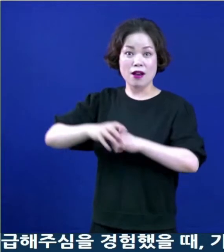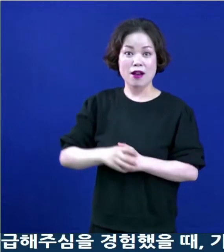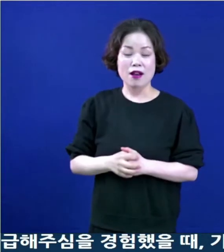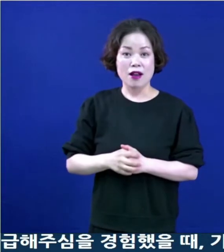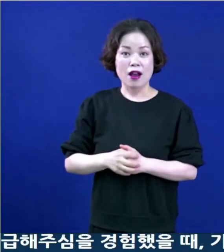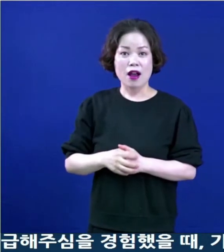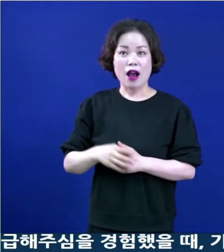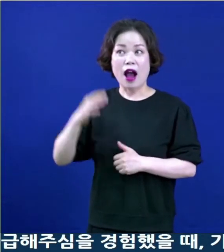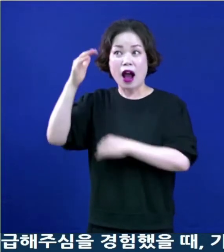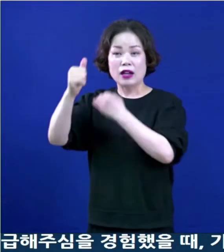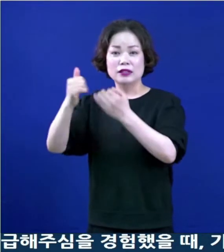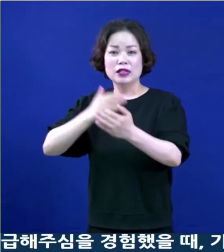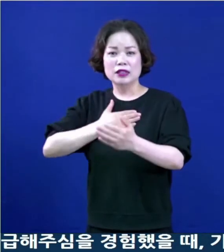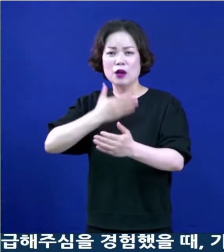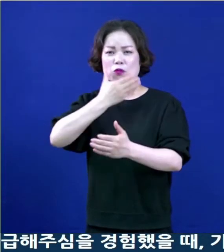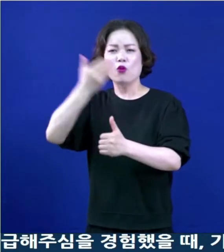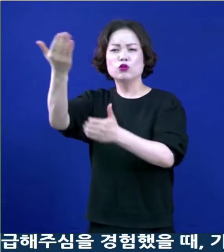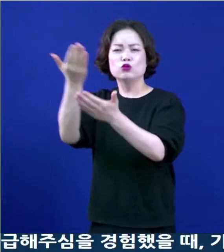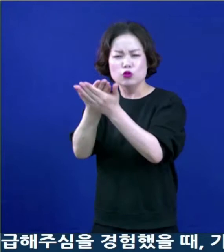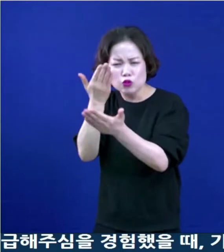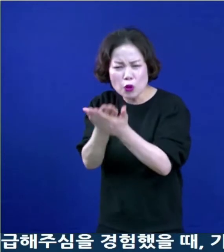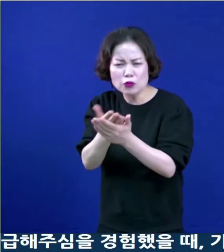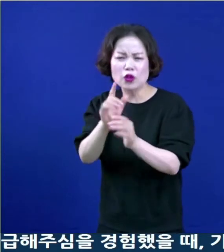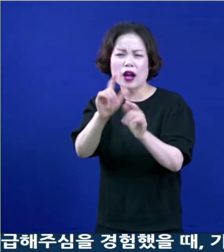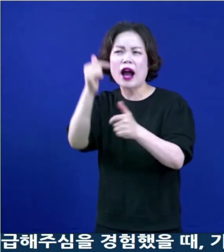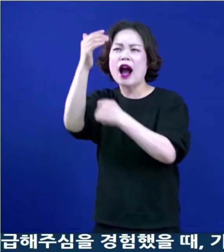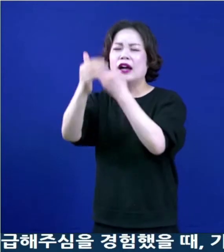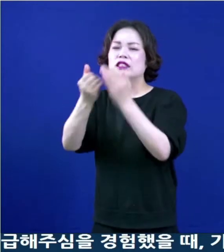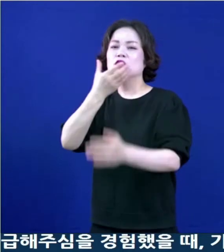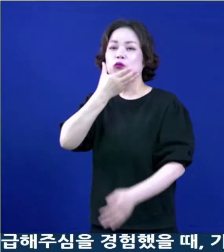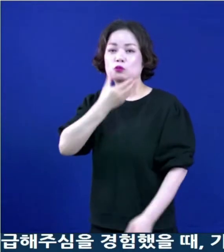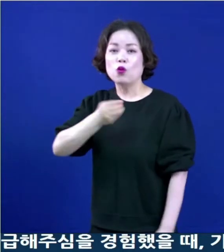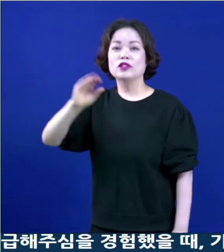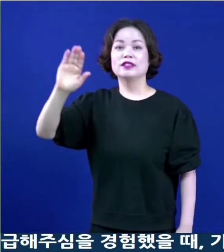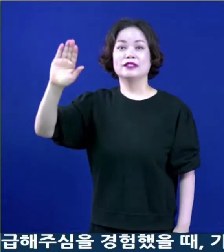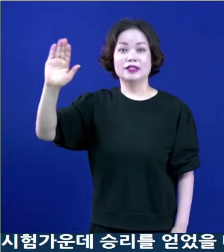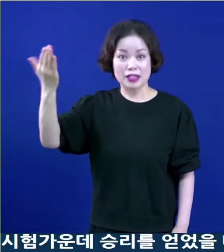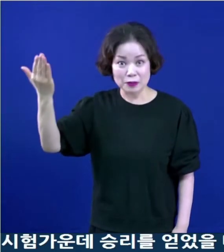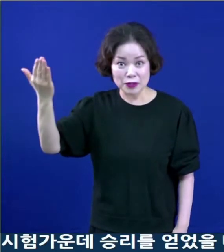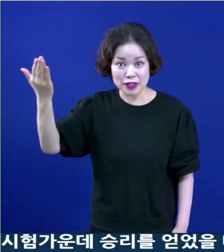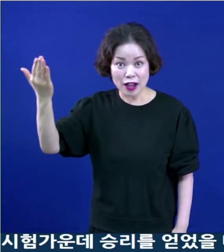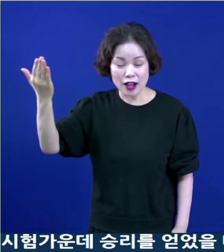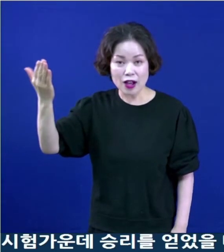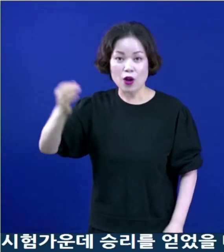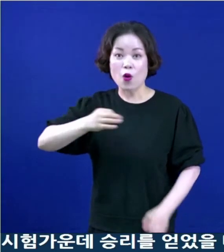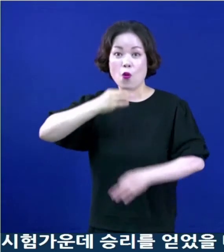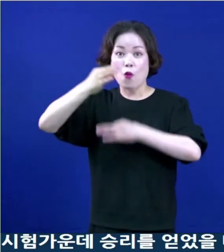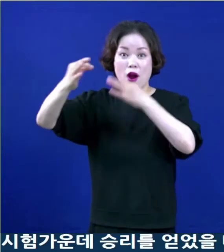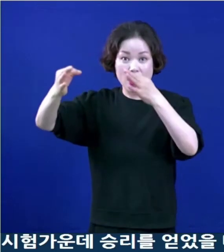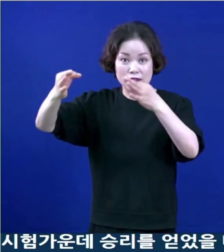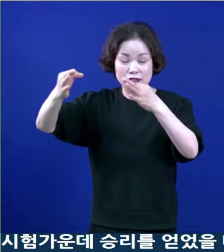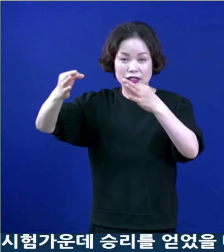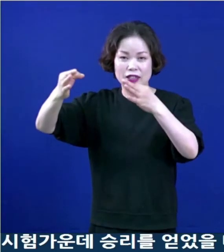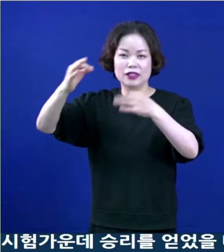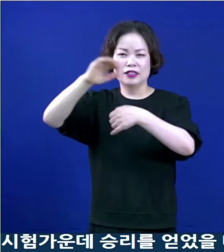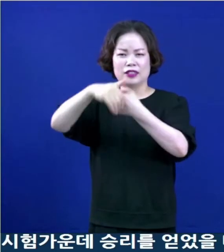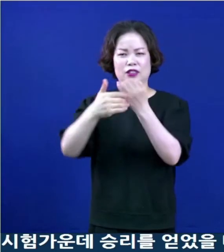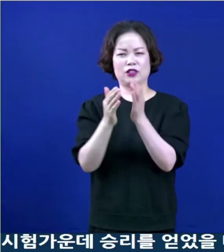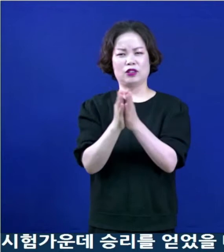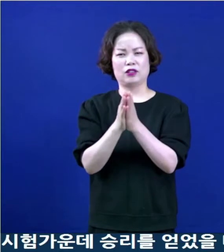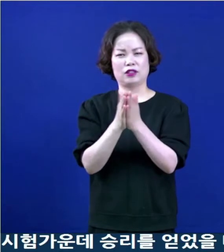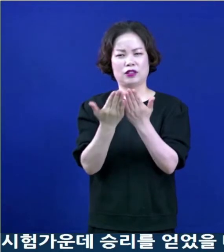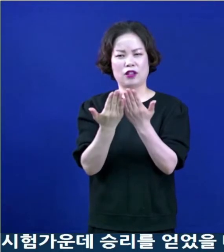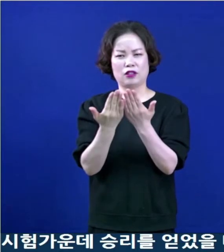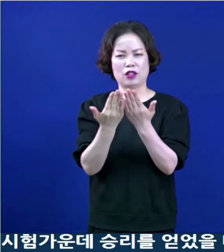하나님이 나에게 복을 주시옵소서가 아니라 하나님은 복되십니다 라고 외치는 것이 성경적으로 하나님을